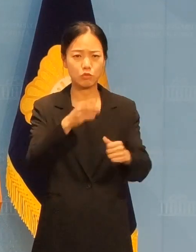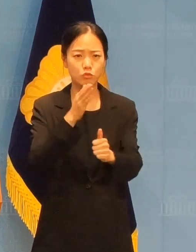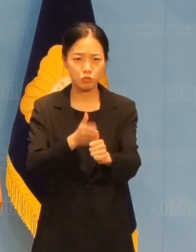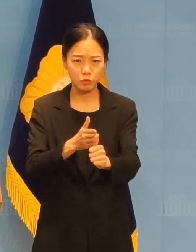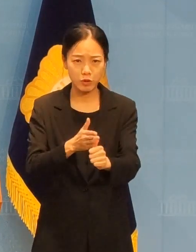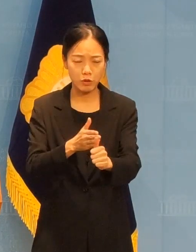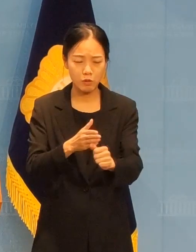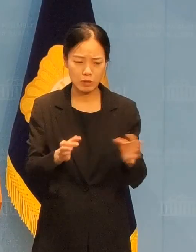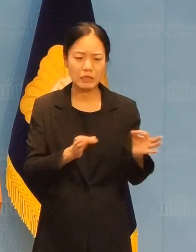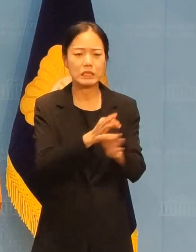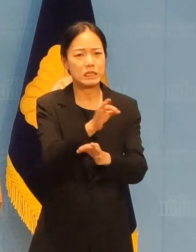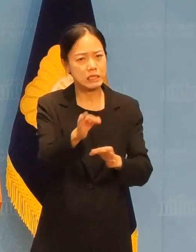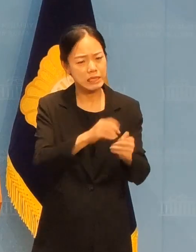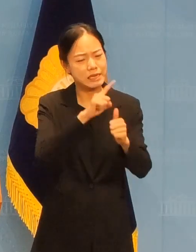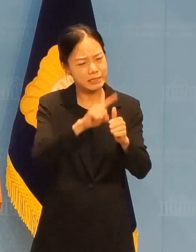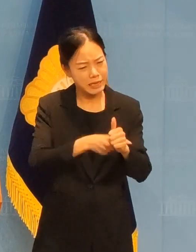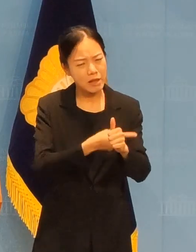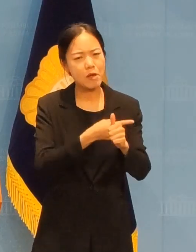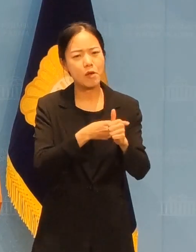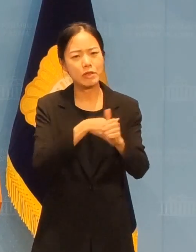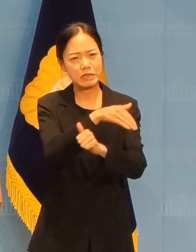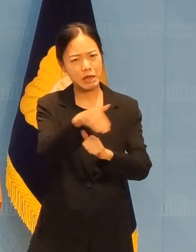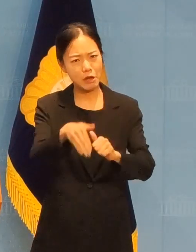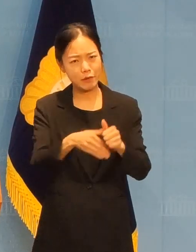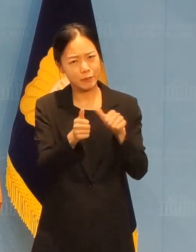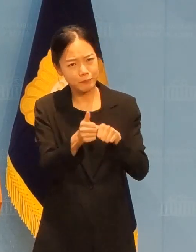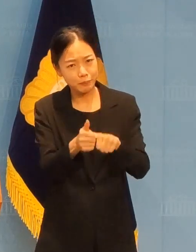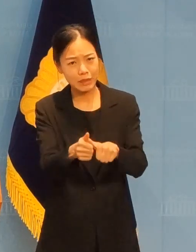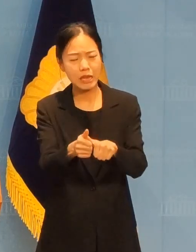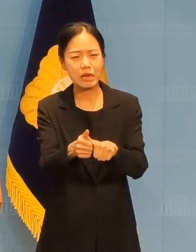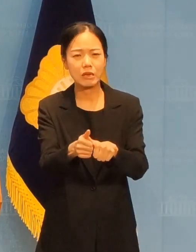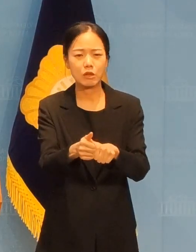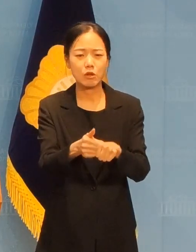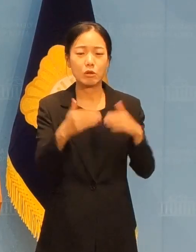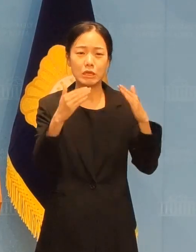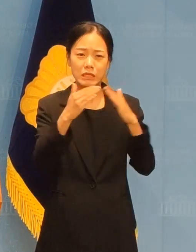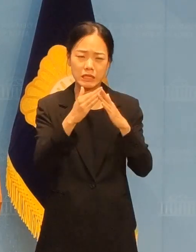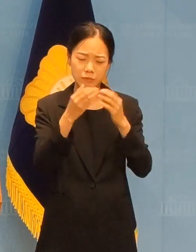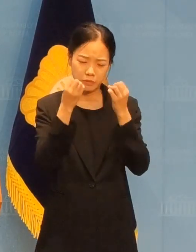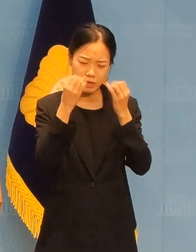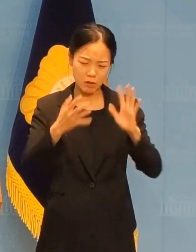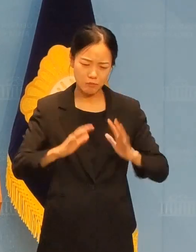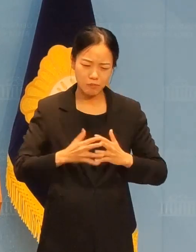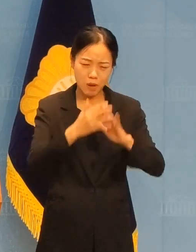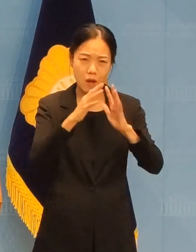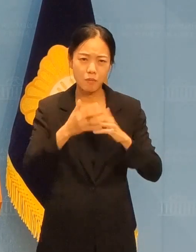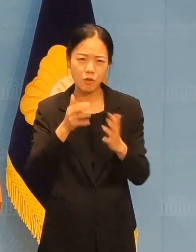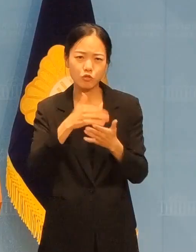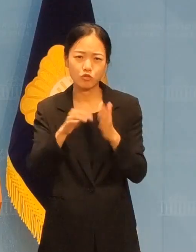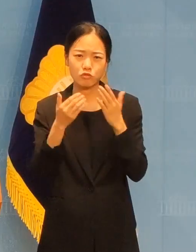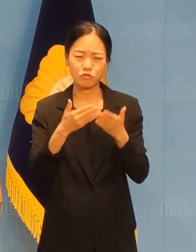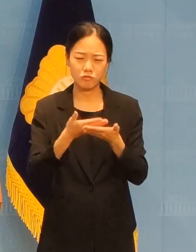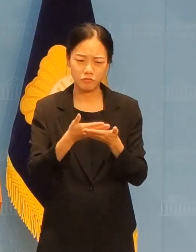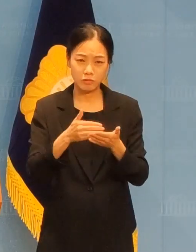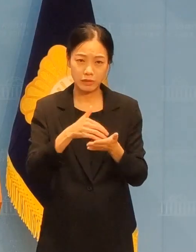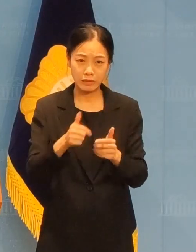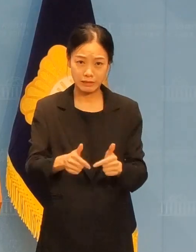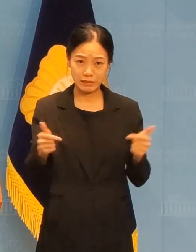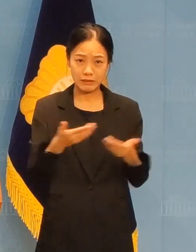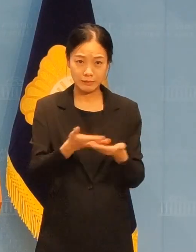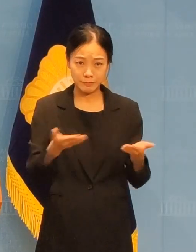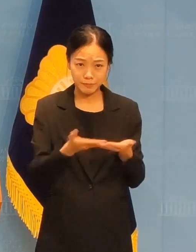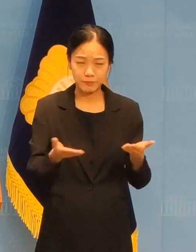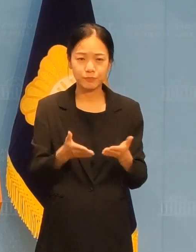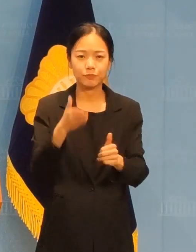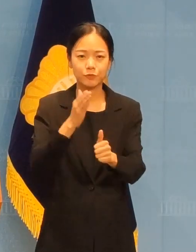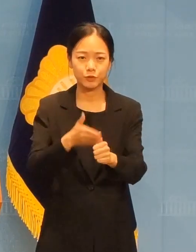진짜 공급 대책으로 궤도를 이탈한 국정을 정상화하십시오. 감사합니다.